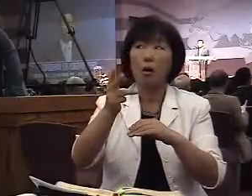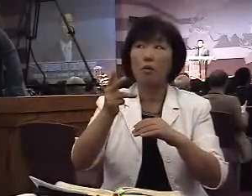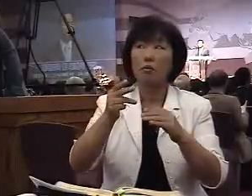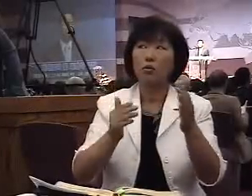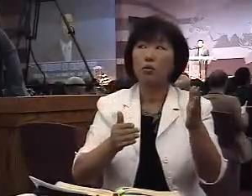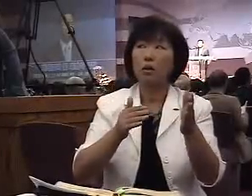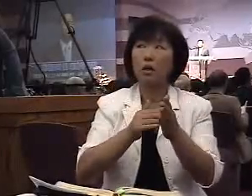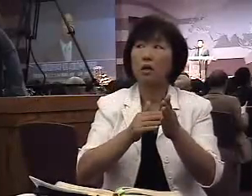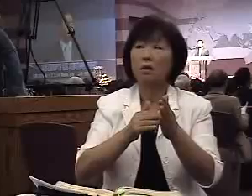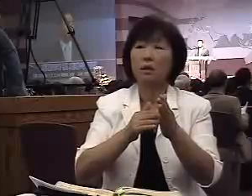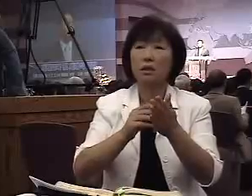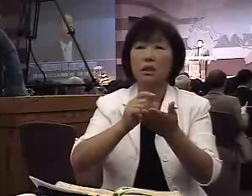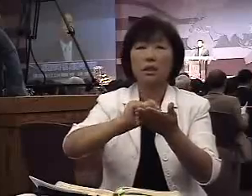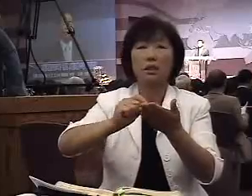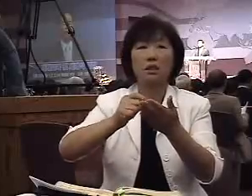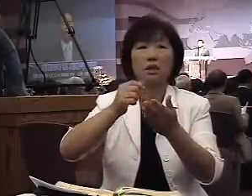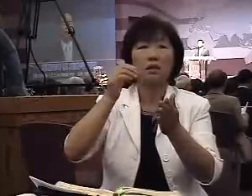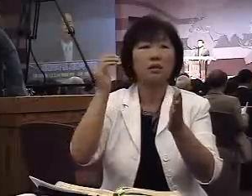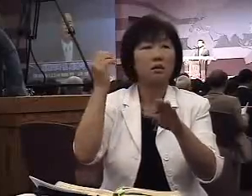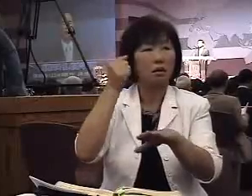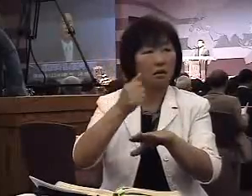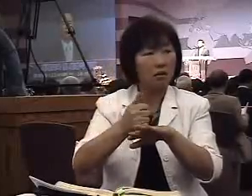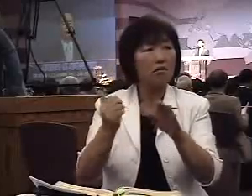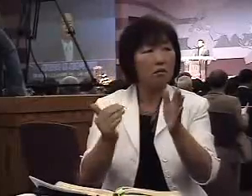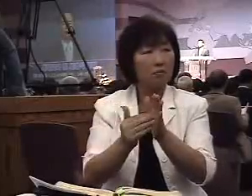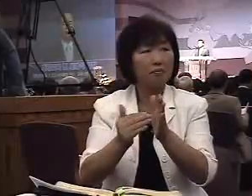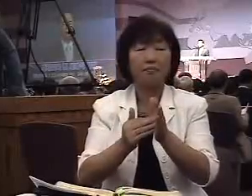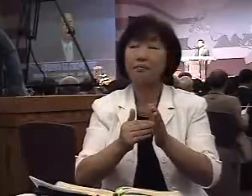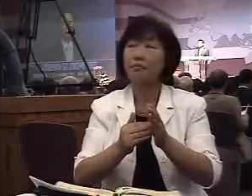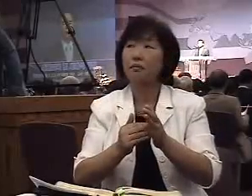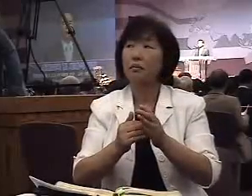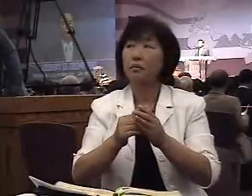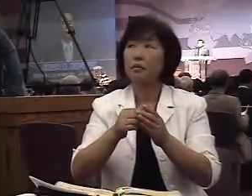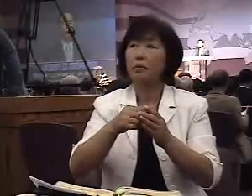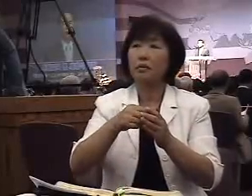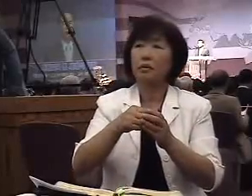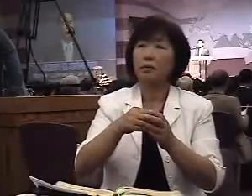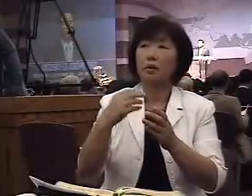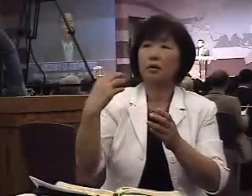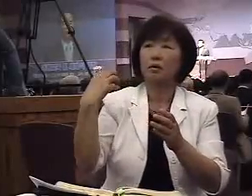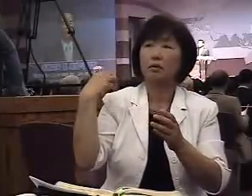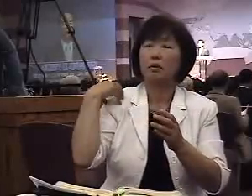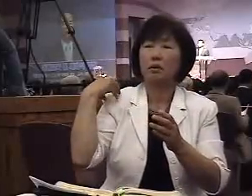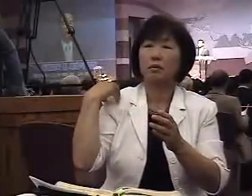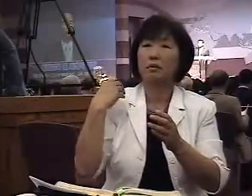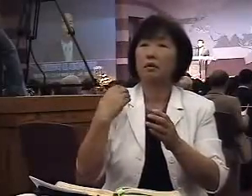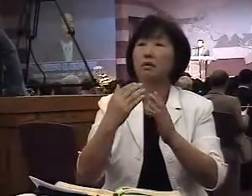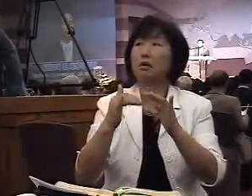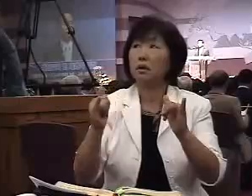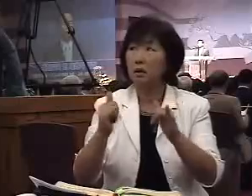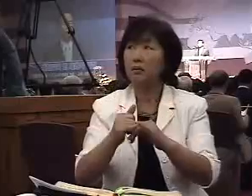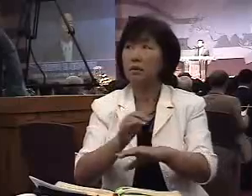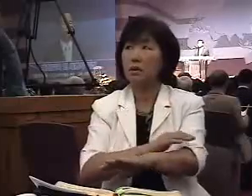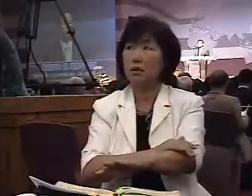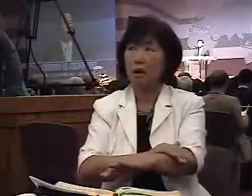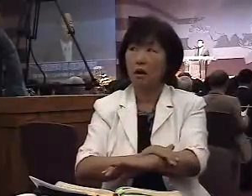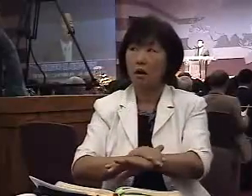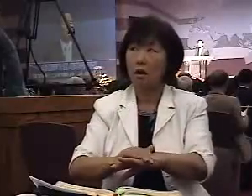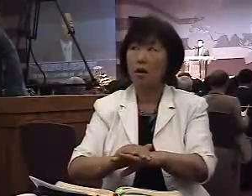주일까지 신청 마감을 합니다. 그러니까 우리 순장님들, 순모님들께서 주는들